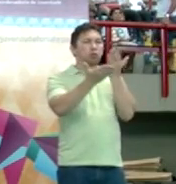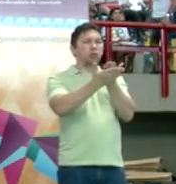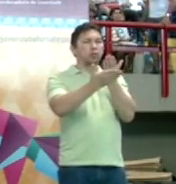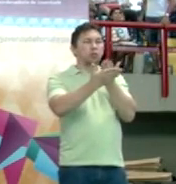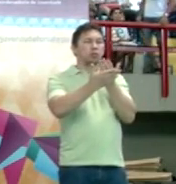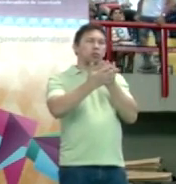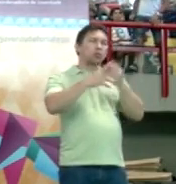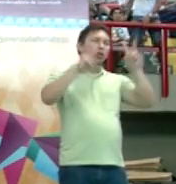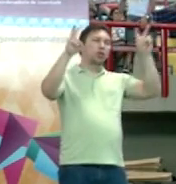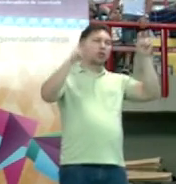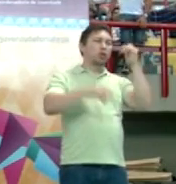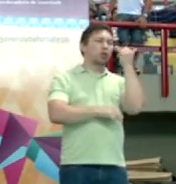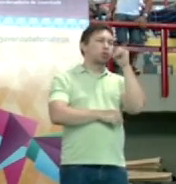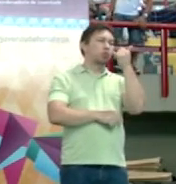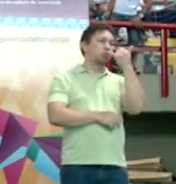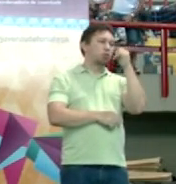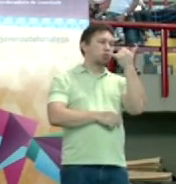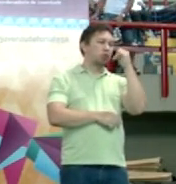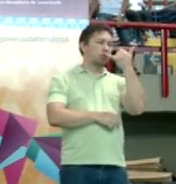Eletricidade.